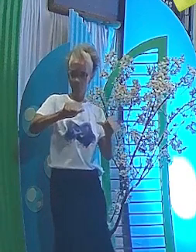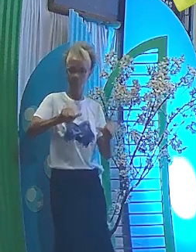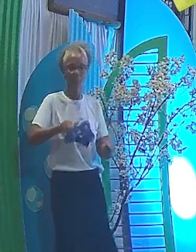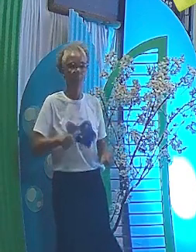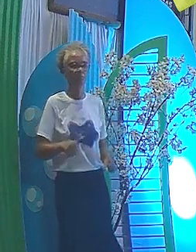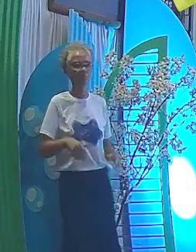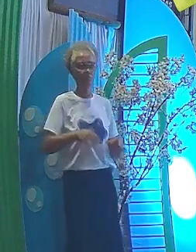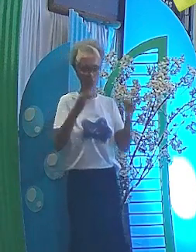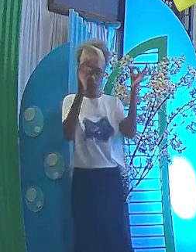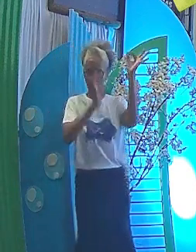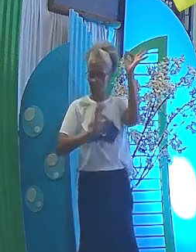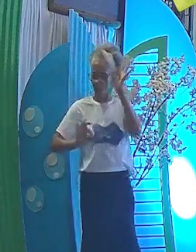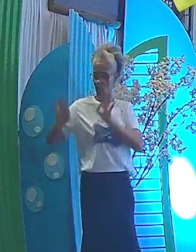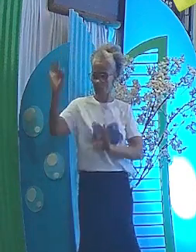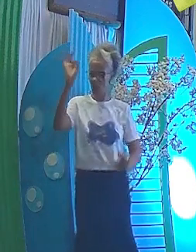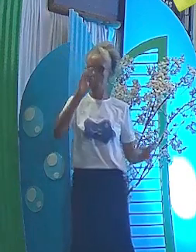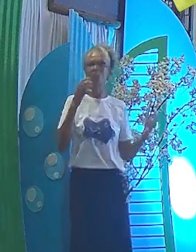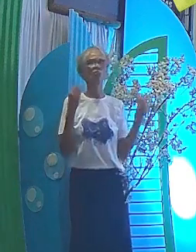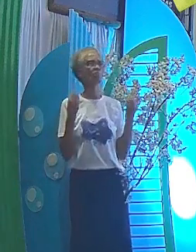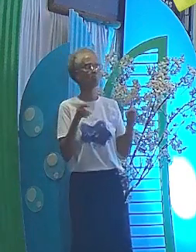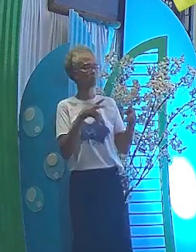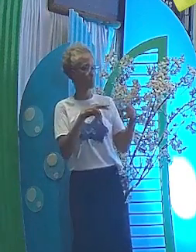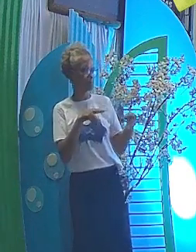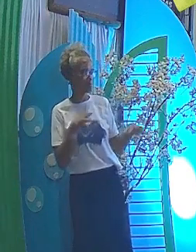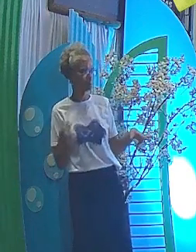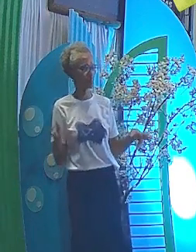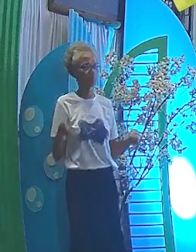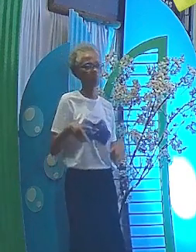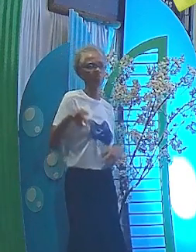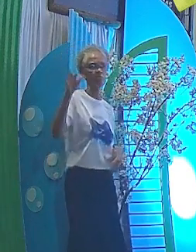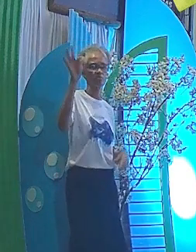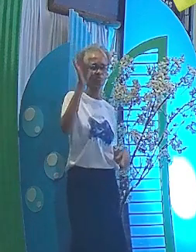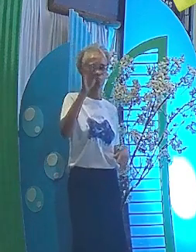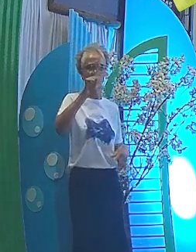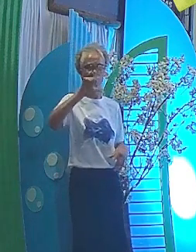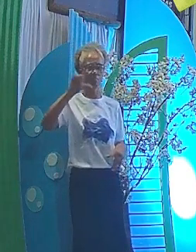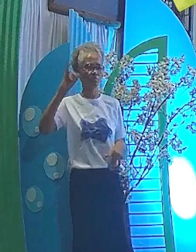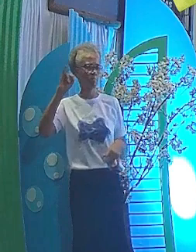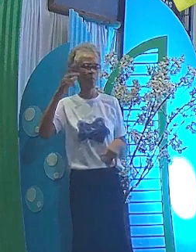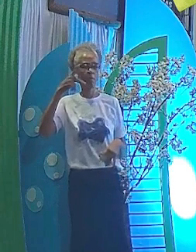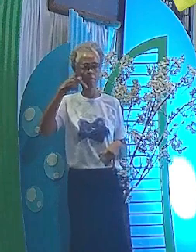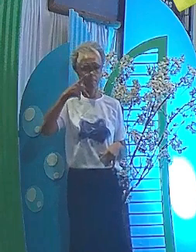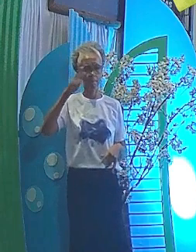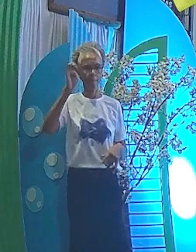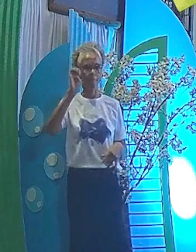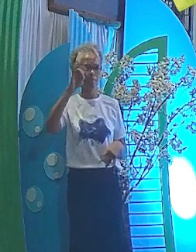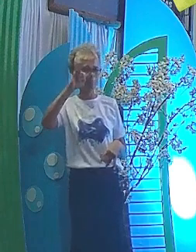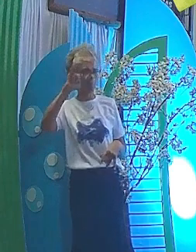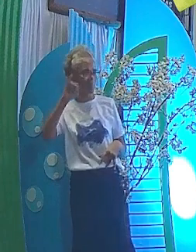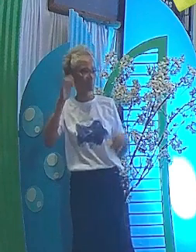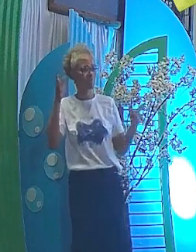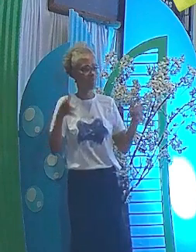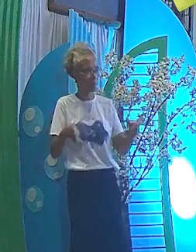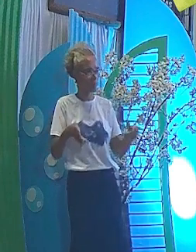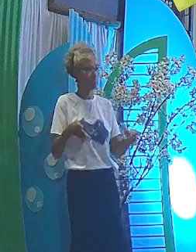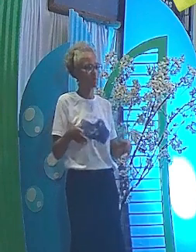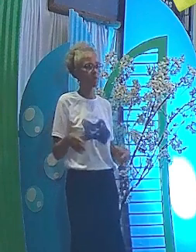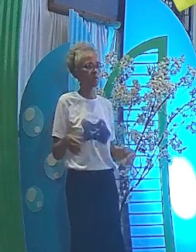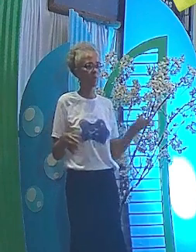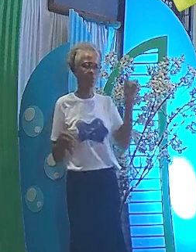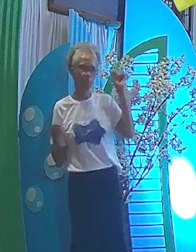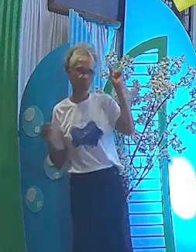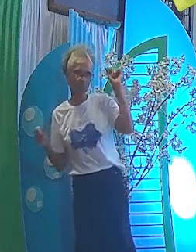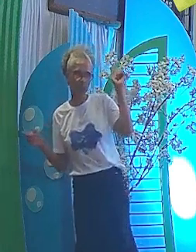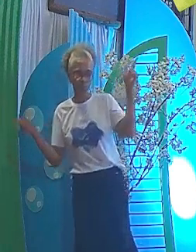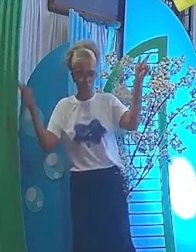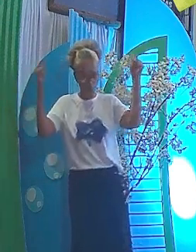eventos, de projetos como a FIPF. A gente, além de ter essa programação aqui no Projeto Baleia Jubarte, em diversos